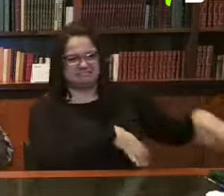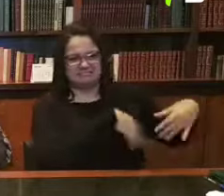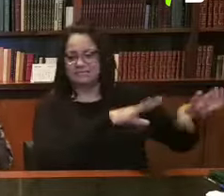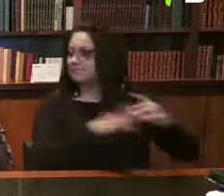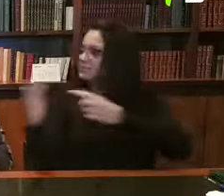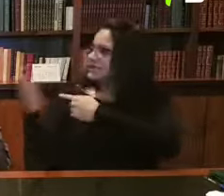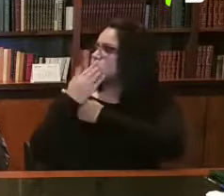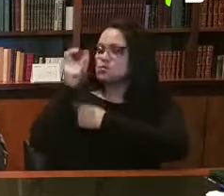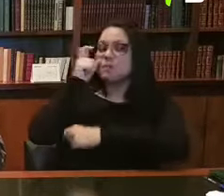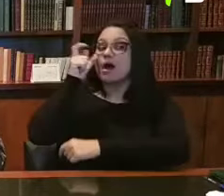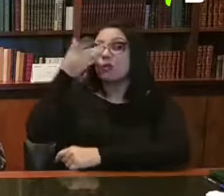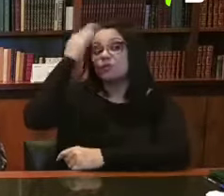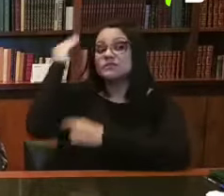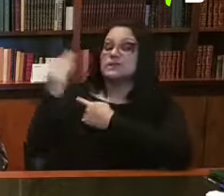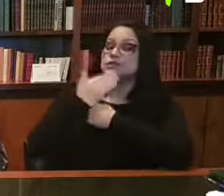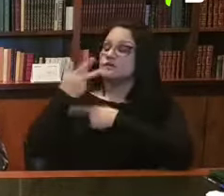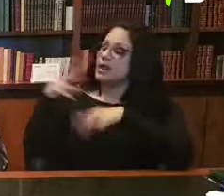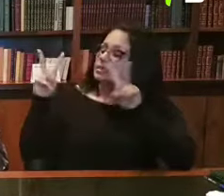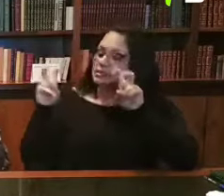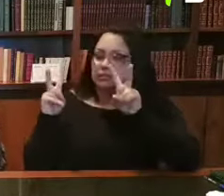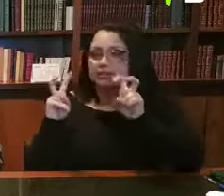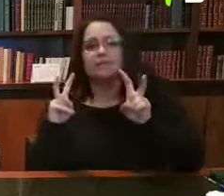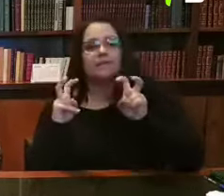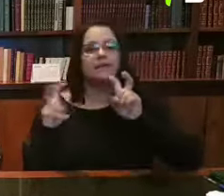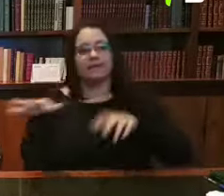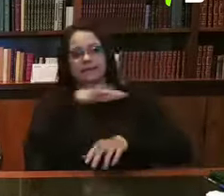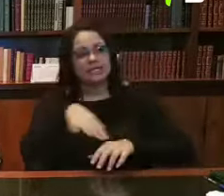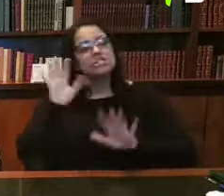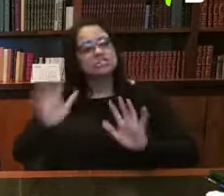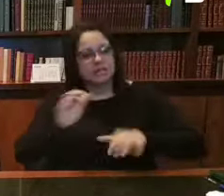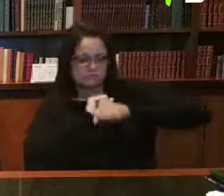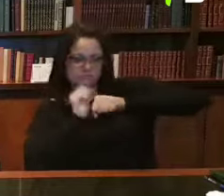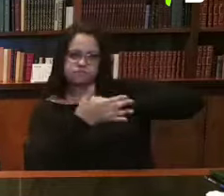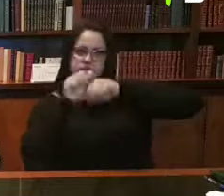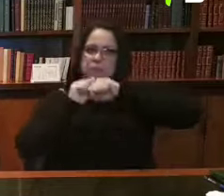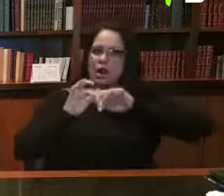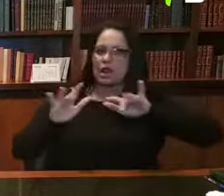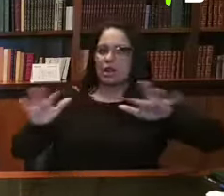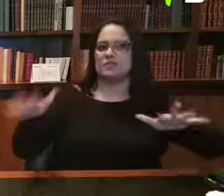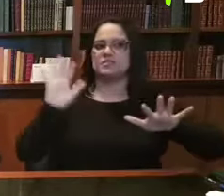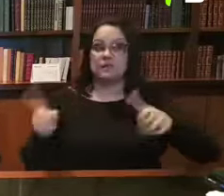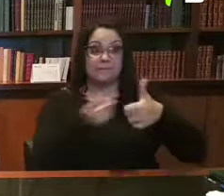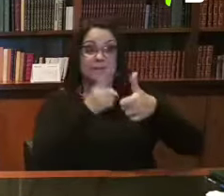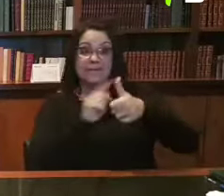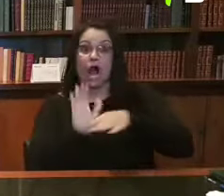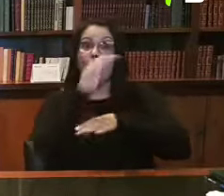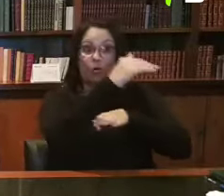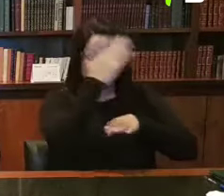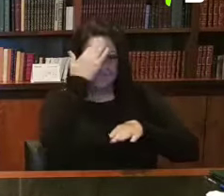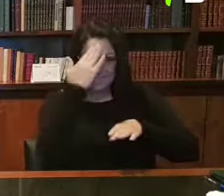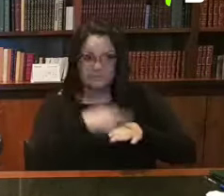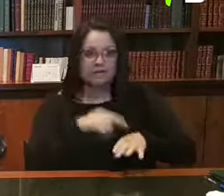pode me ajuda então vamos lá vamos lá agora contigo vamos falar aqui diva teve sua academia para a primeira onda é o